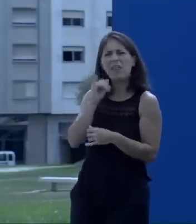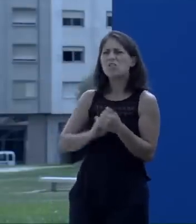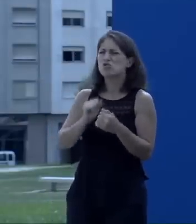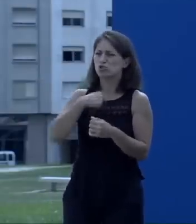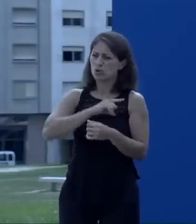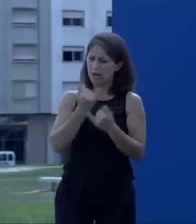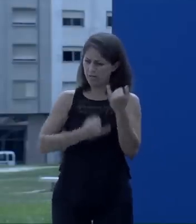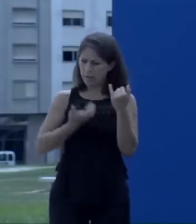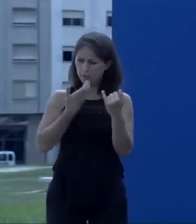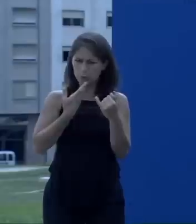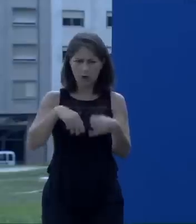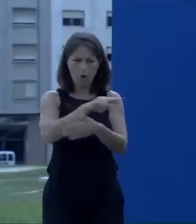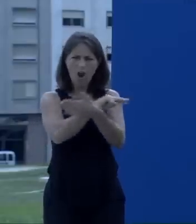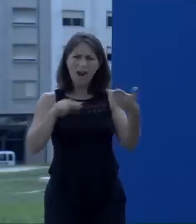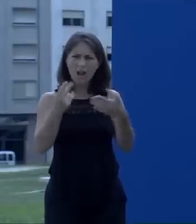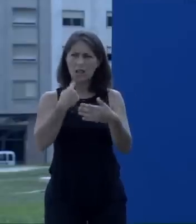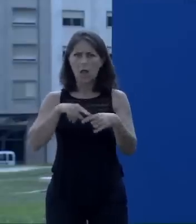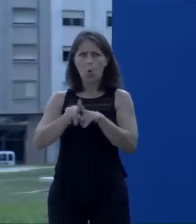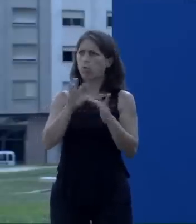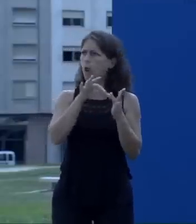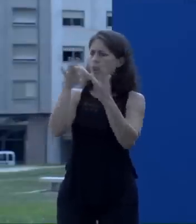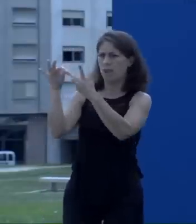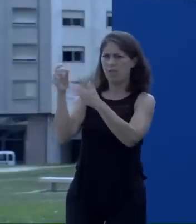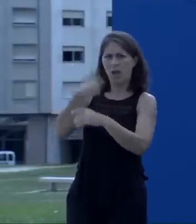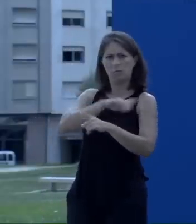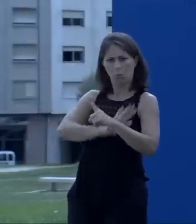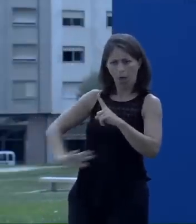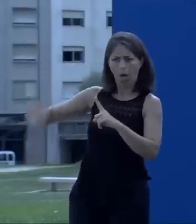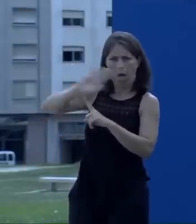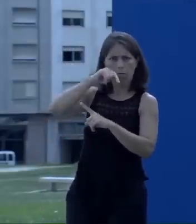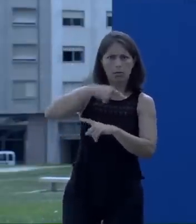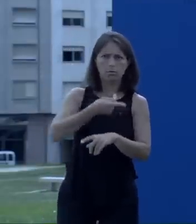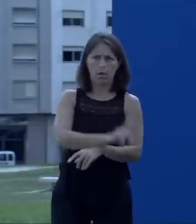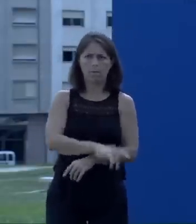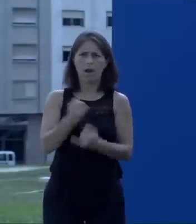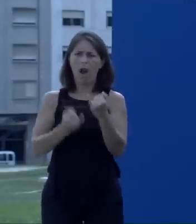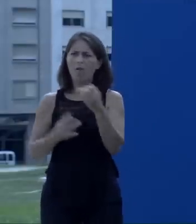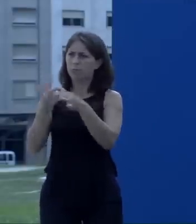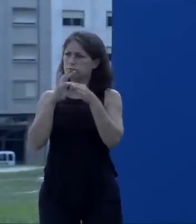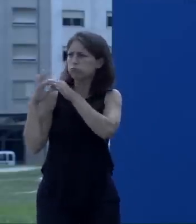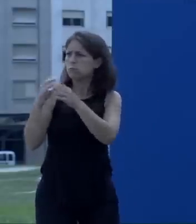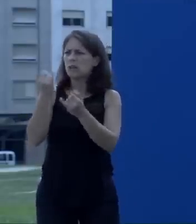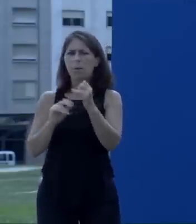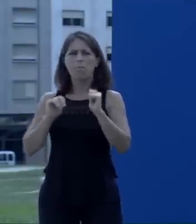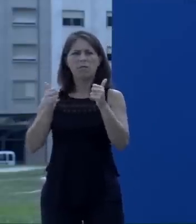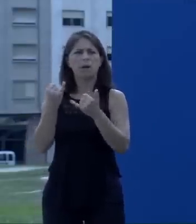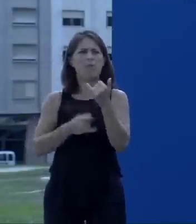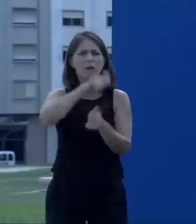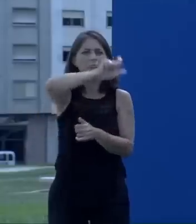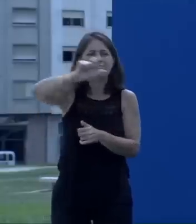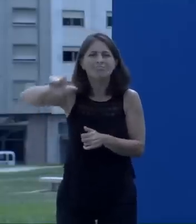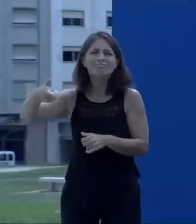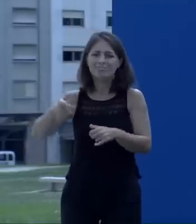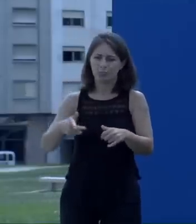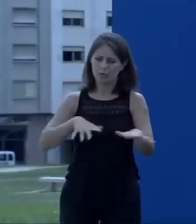referente político estatal e internacional, tecendo primeiro os espacios de coalición Comunidade Popular e, en segundo lugar, poñendo en marcha un cidadanismo